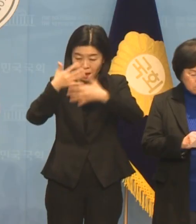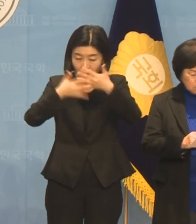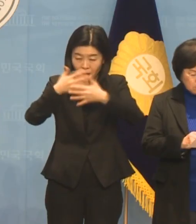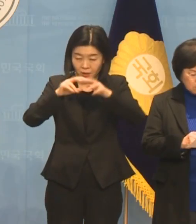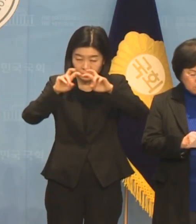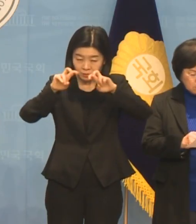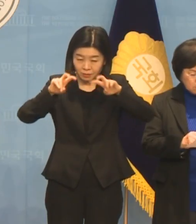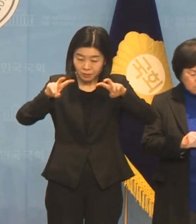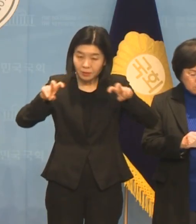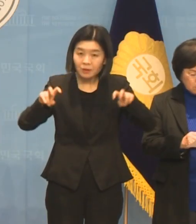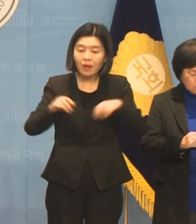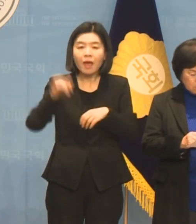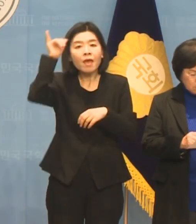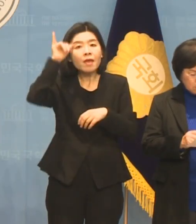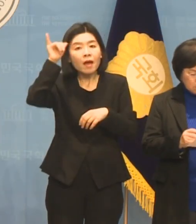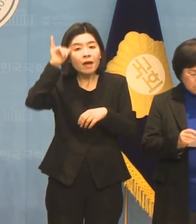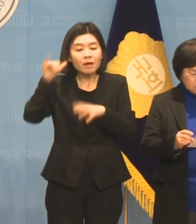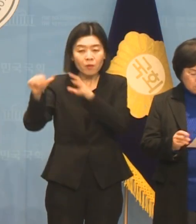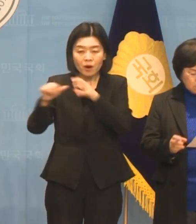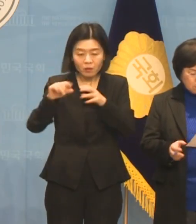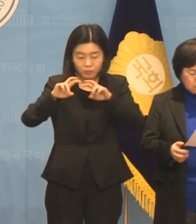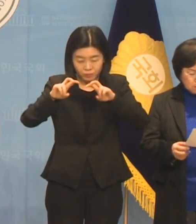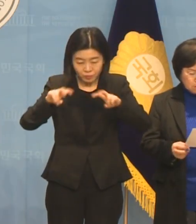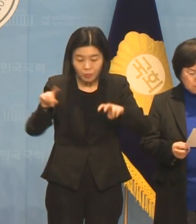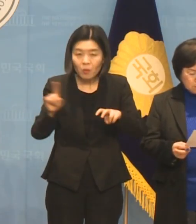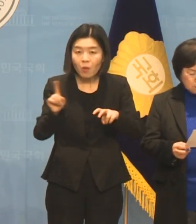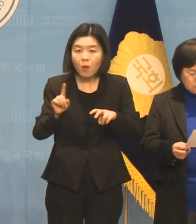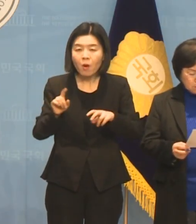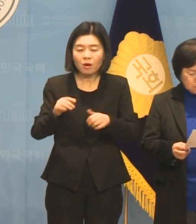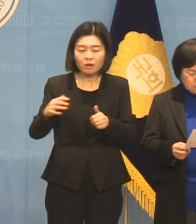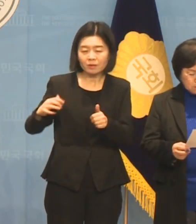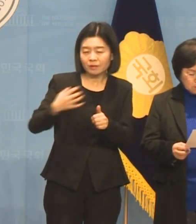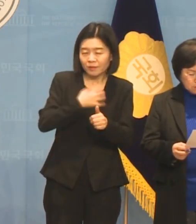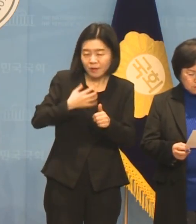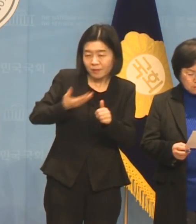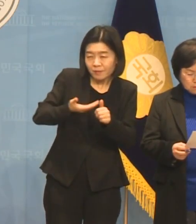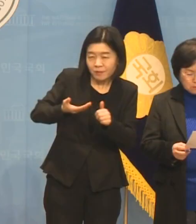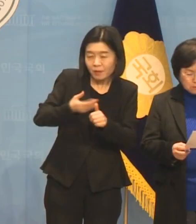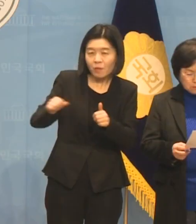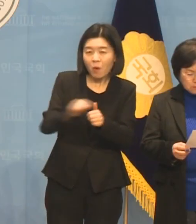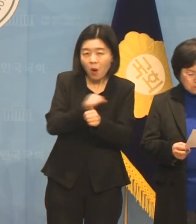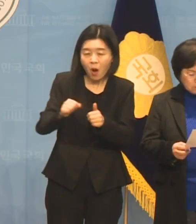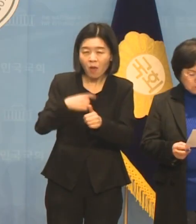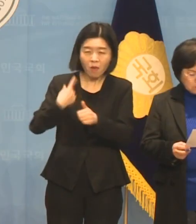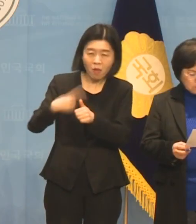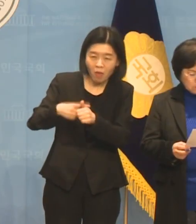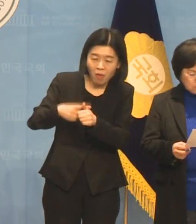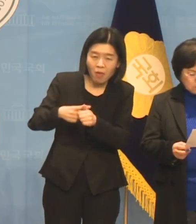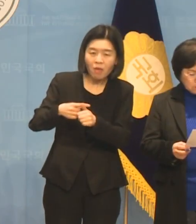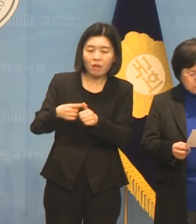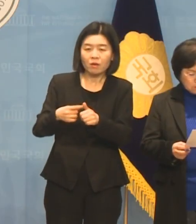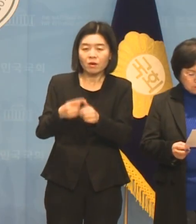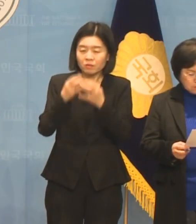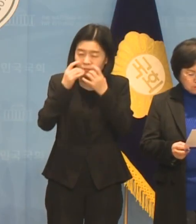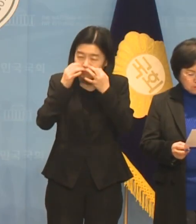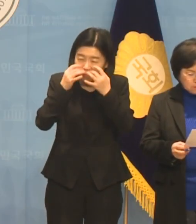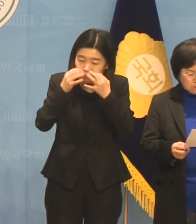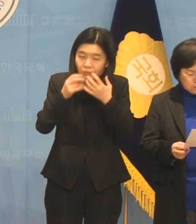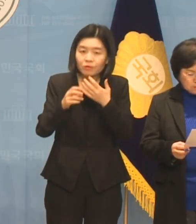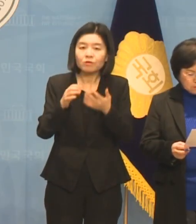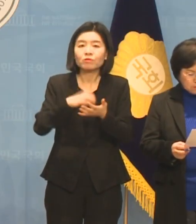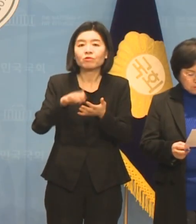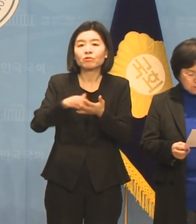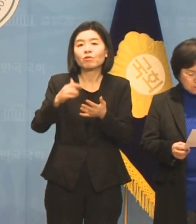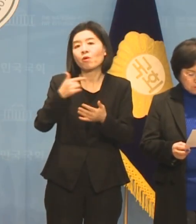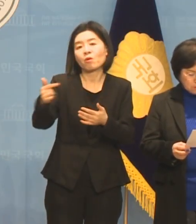결과 AI 분석 결과 괴롭힘, 폭력, 욕설, 오정보, 기타 등 다수의 위반 사항이